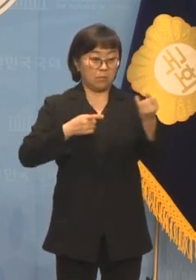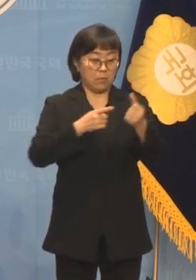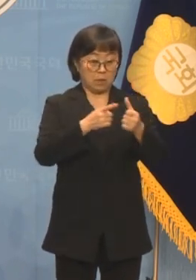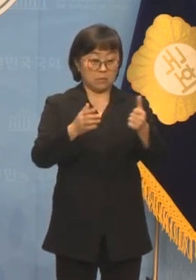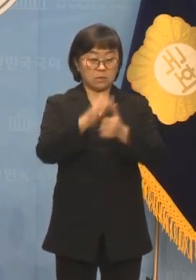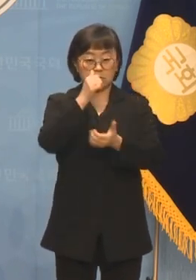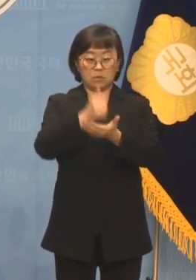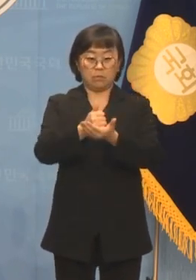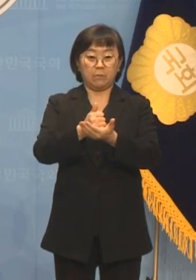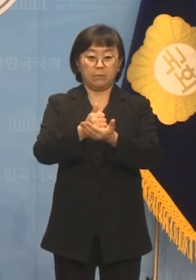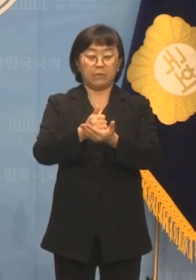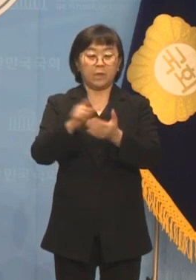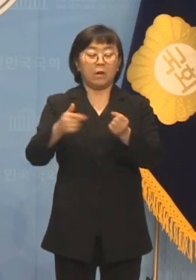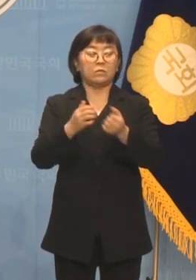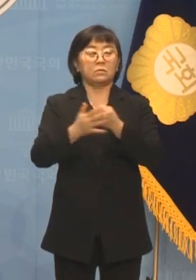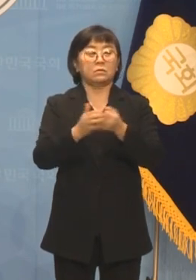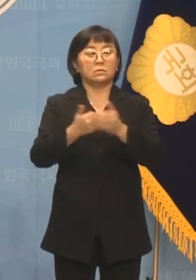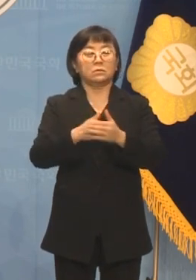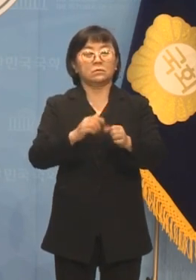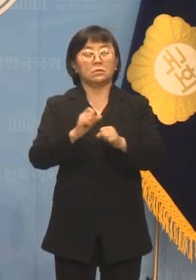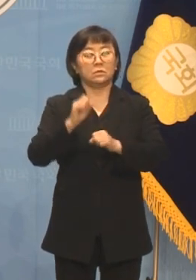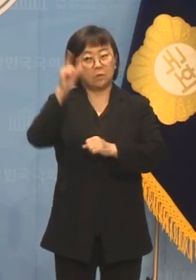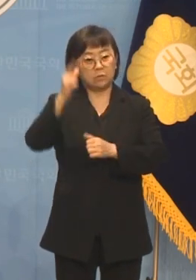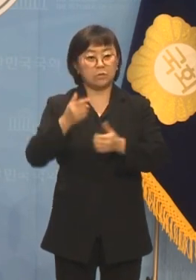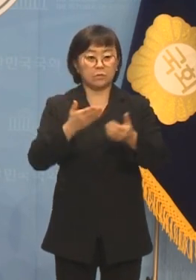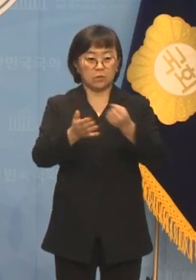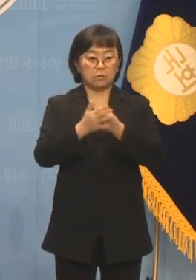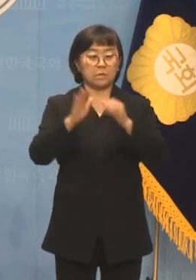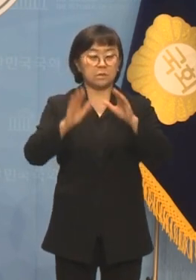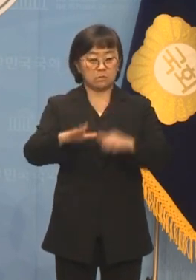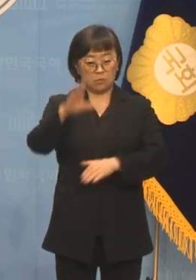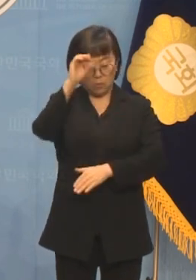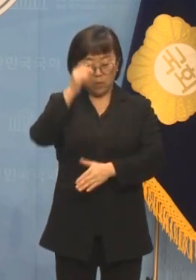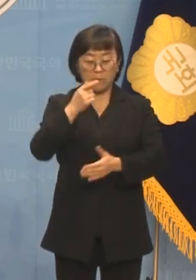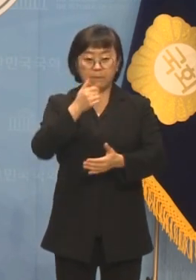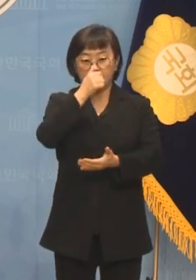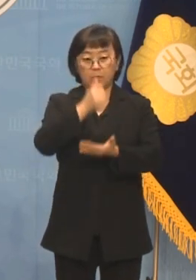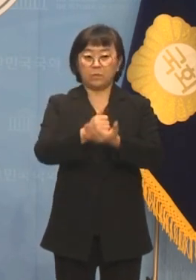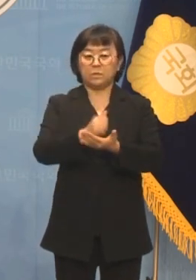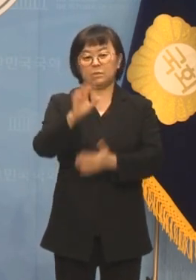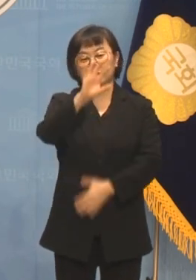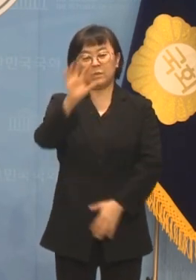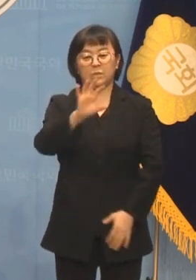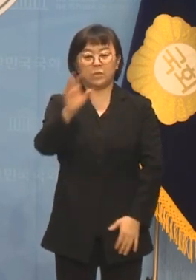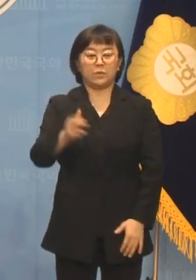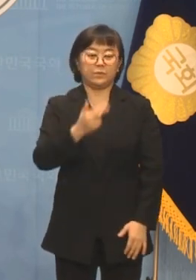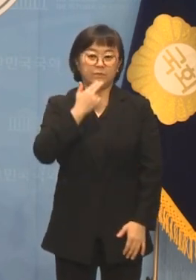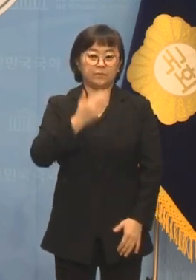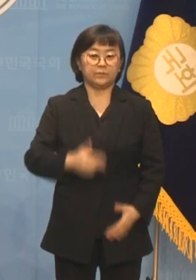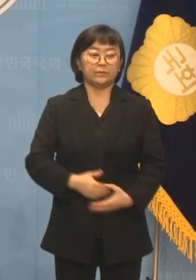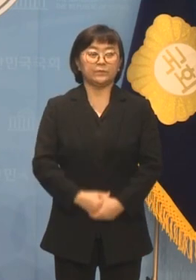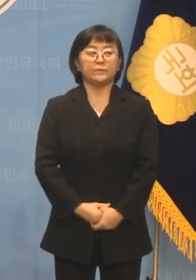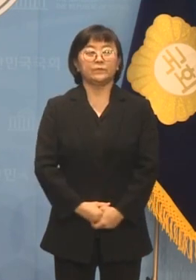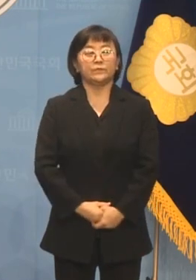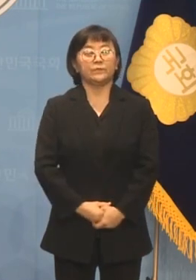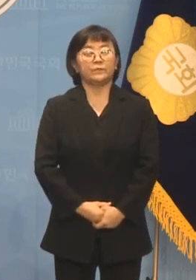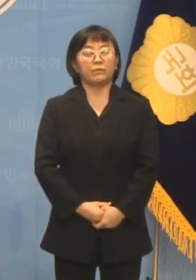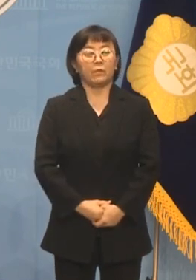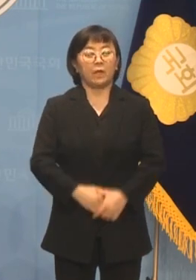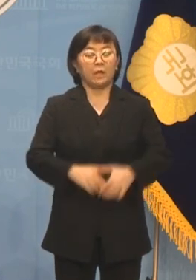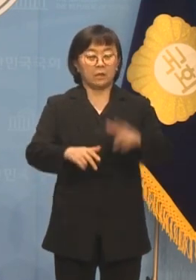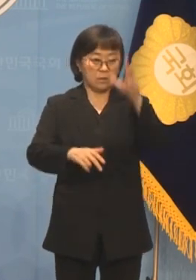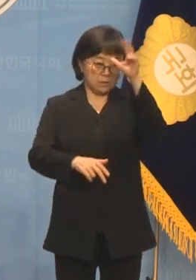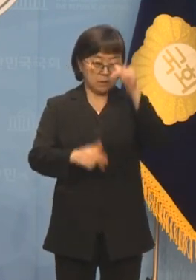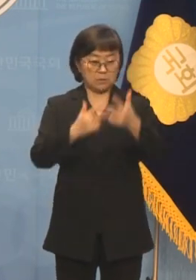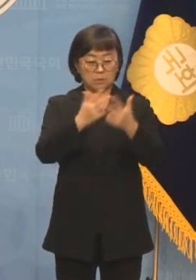규정하고 제대로 경각심을 주었다면 지금과 같은 모방 범죄가 반복될 수 있었겠습니까? 경찰이